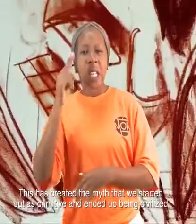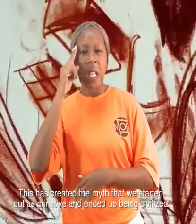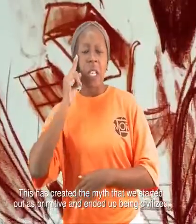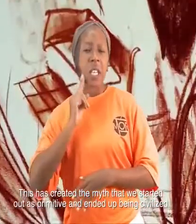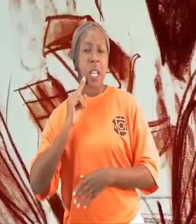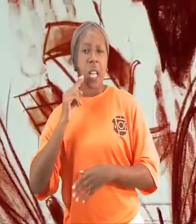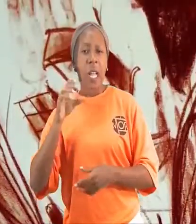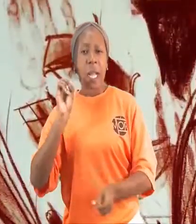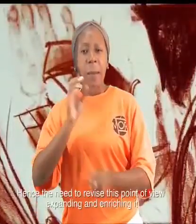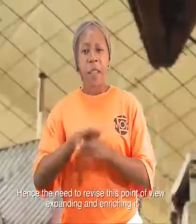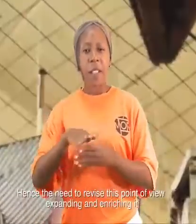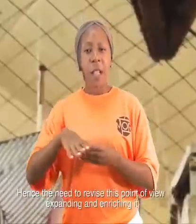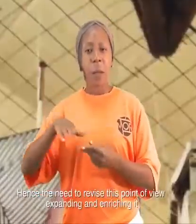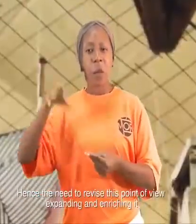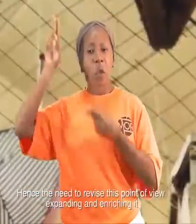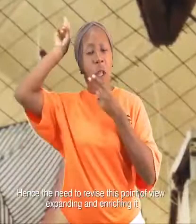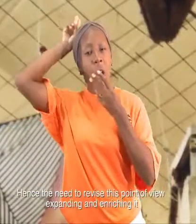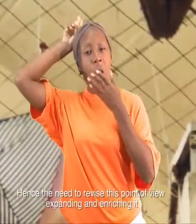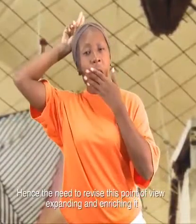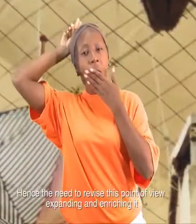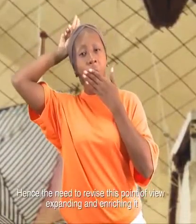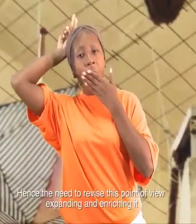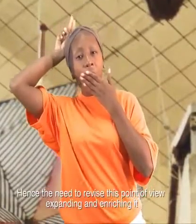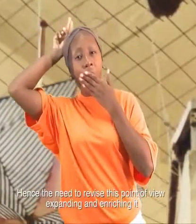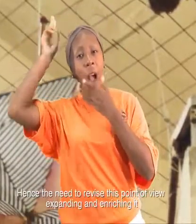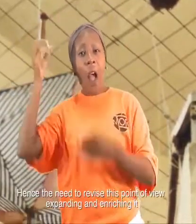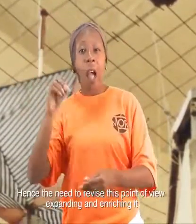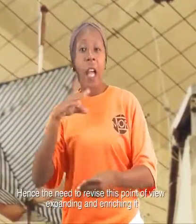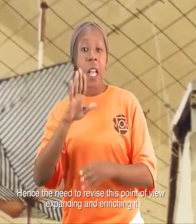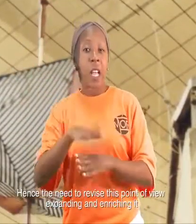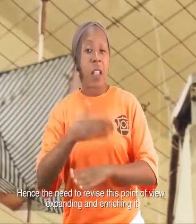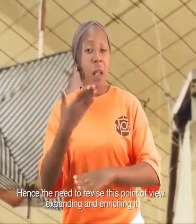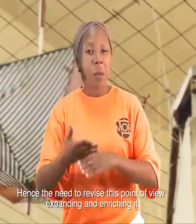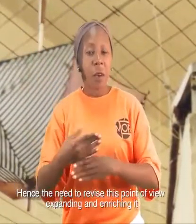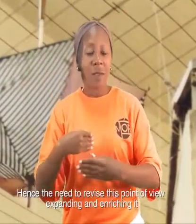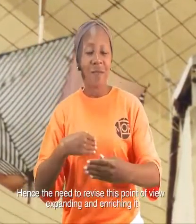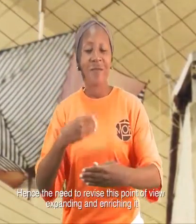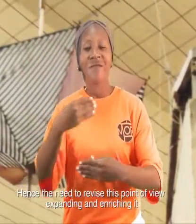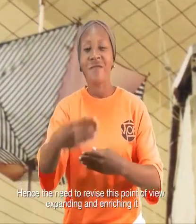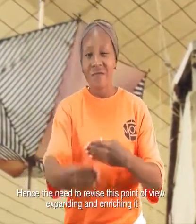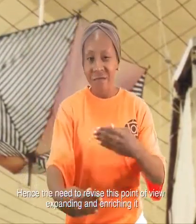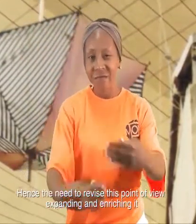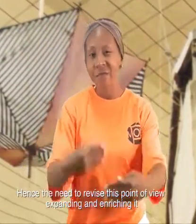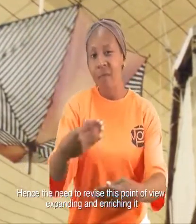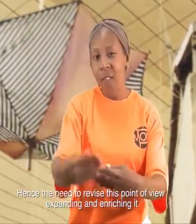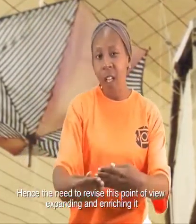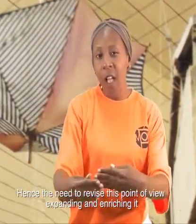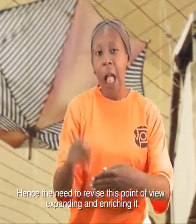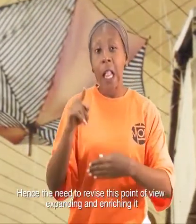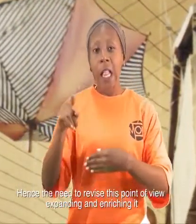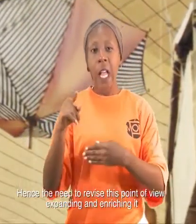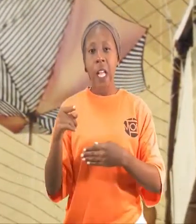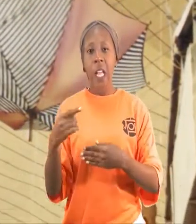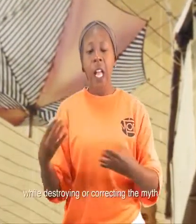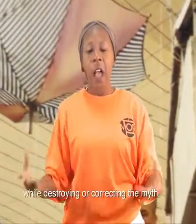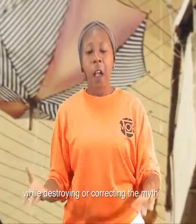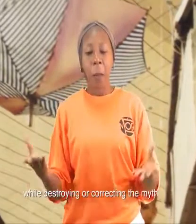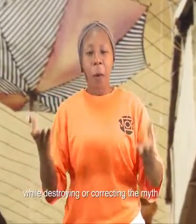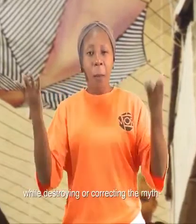civilizados. De ahí, la necesidad de revisar ese punto de vista, ampliándolo y enriqueciéndolo, al tiempo que